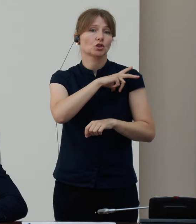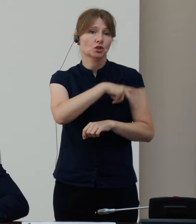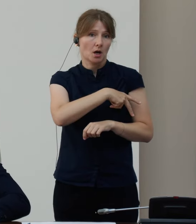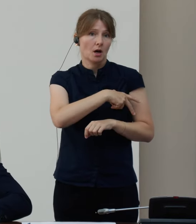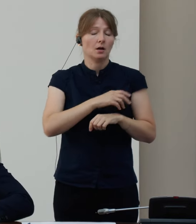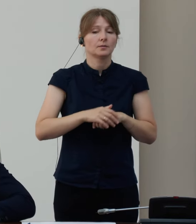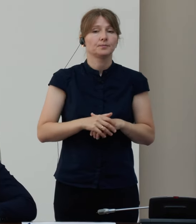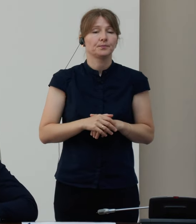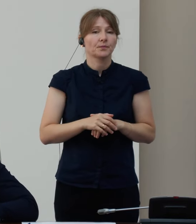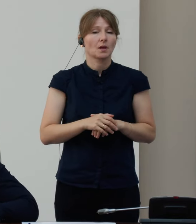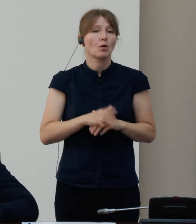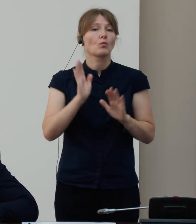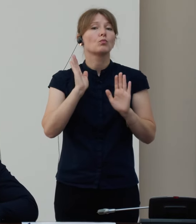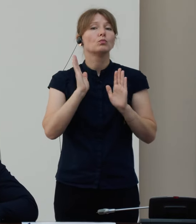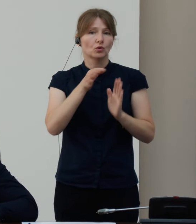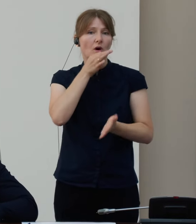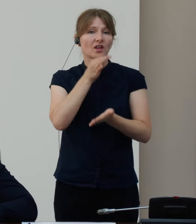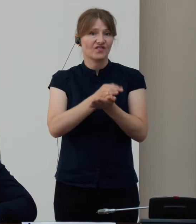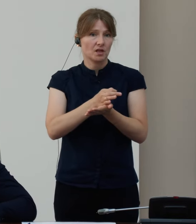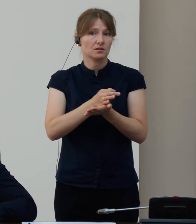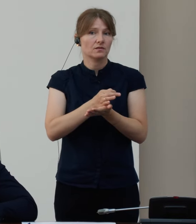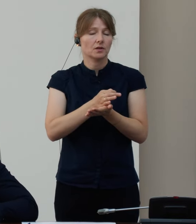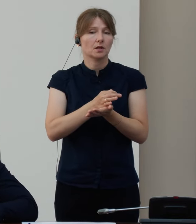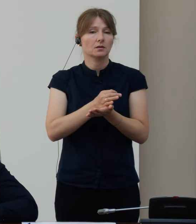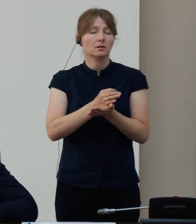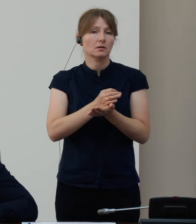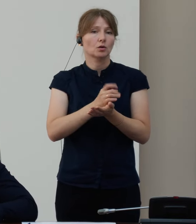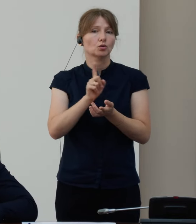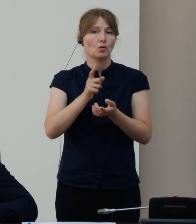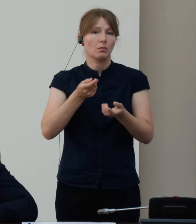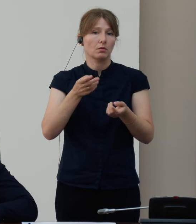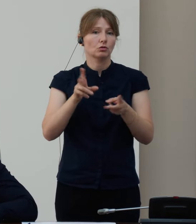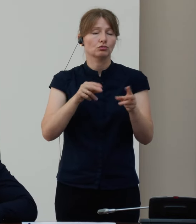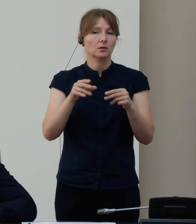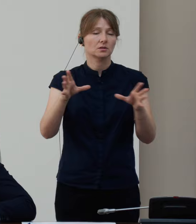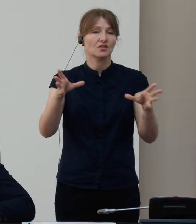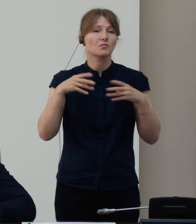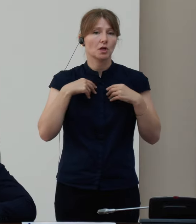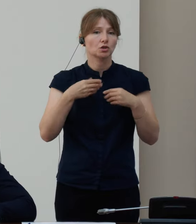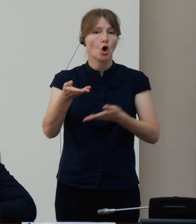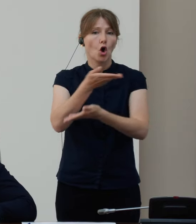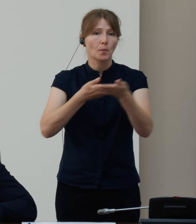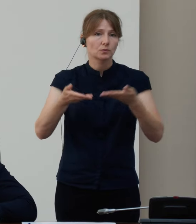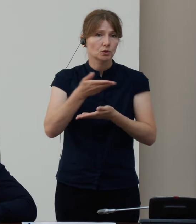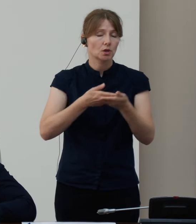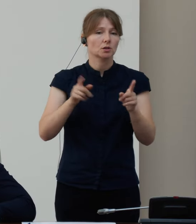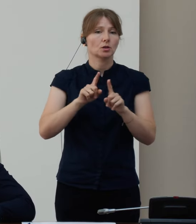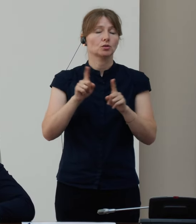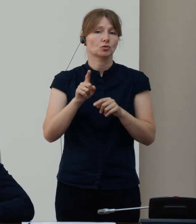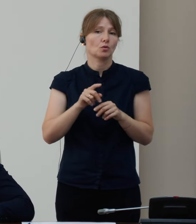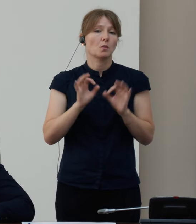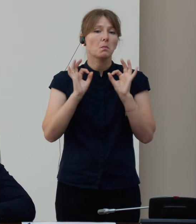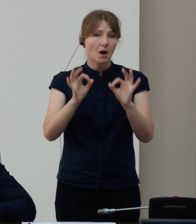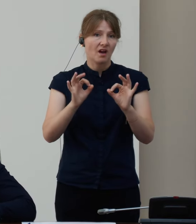angajament prin care urmează să ne coordonăm reciproc, să mobilizăm